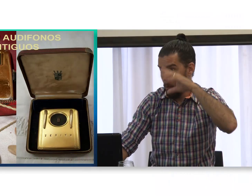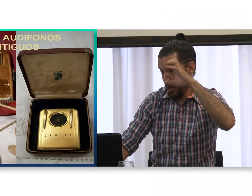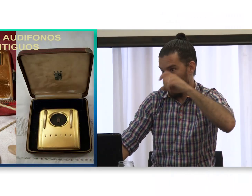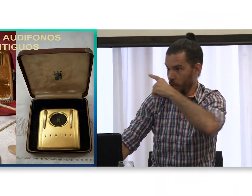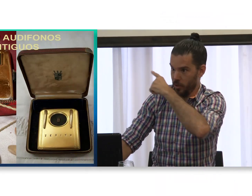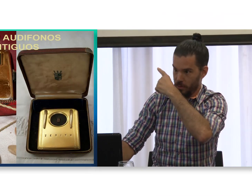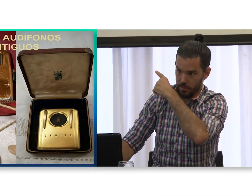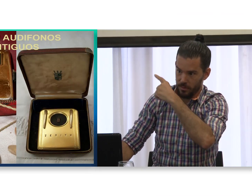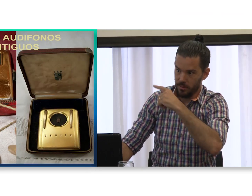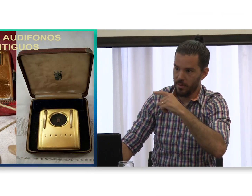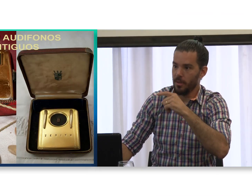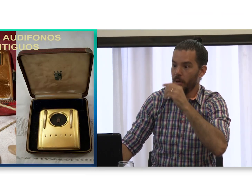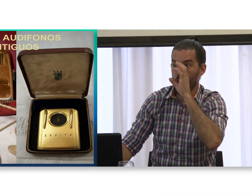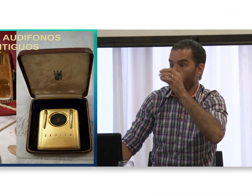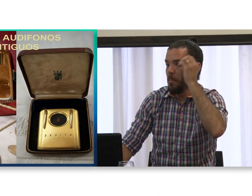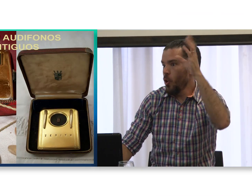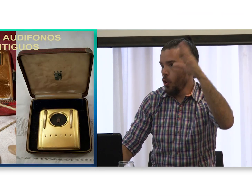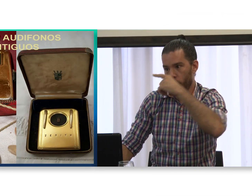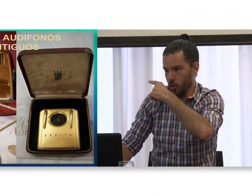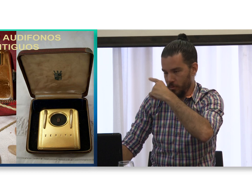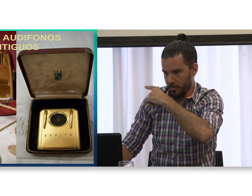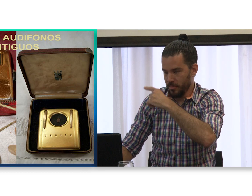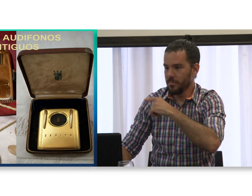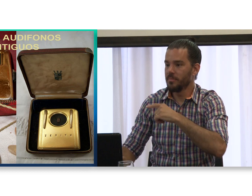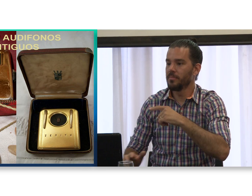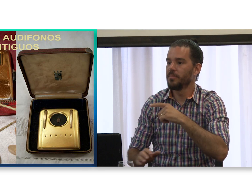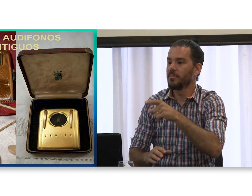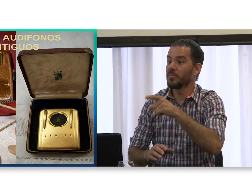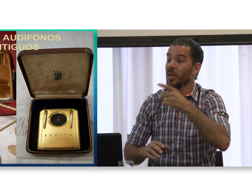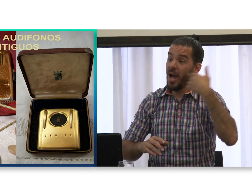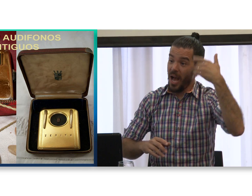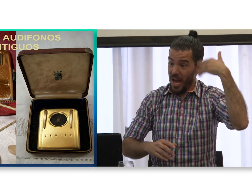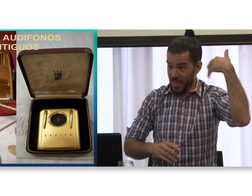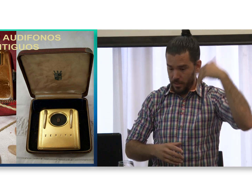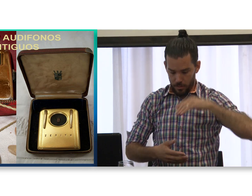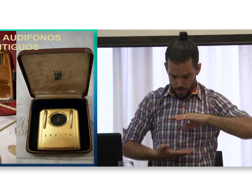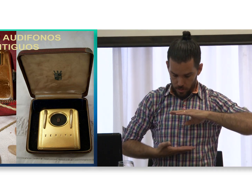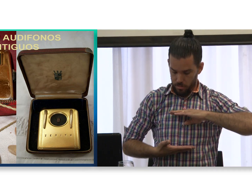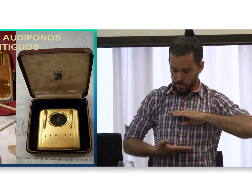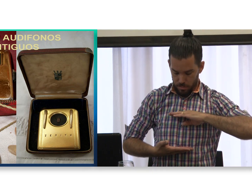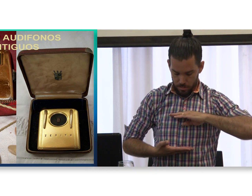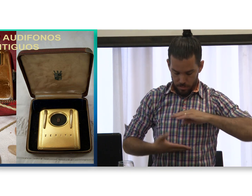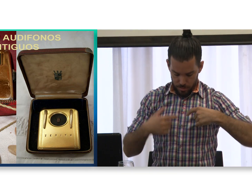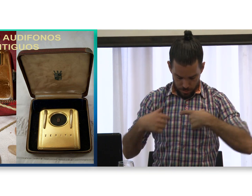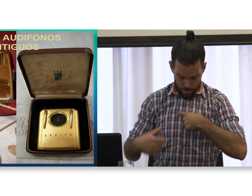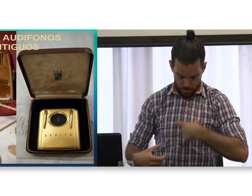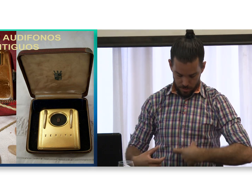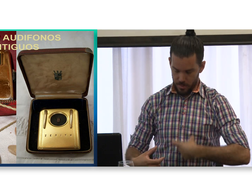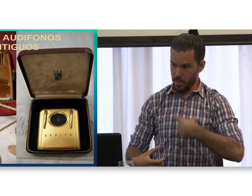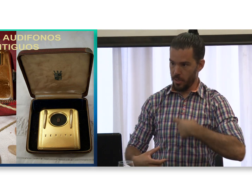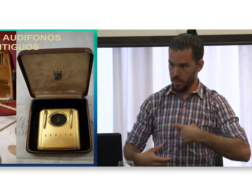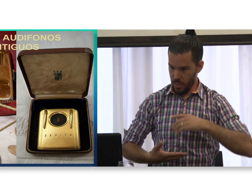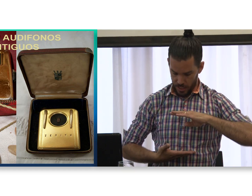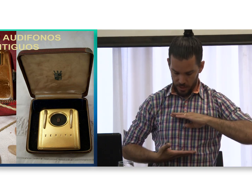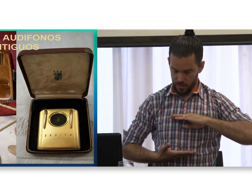Estos son imágenes muy viejas, pero yo me acuerdo de esto, no me olvido, me marcó este tipo de audífono. Se usaba